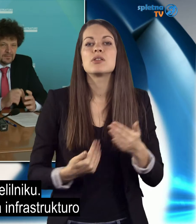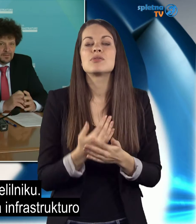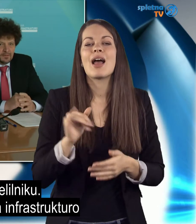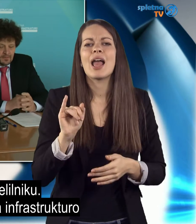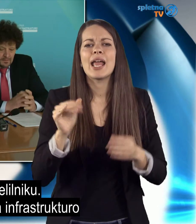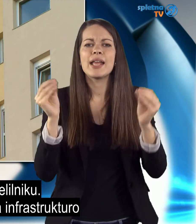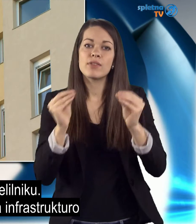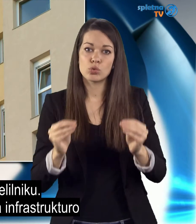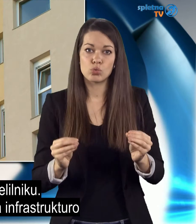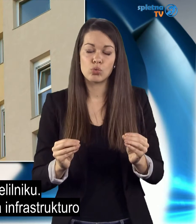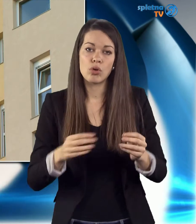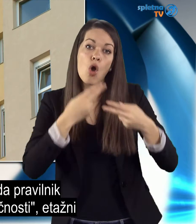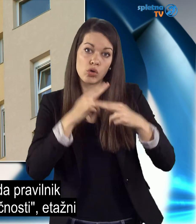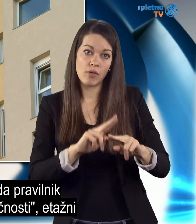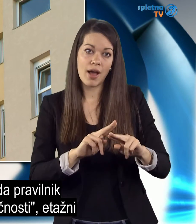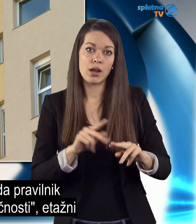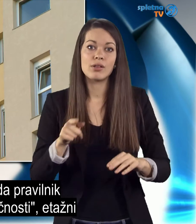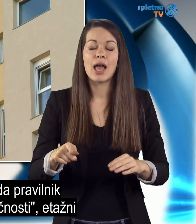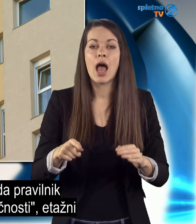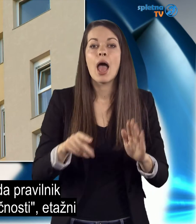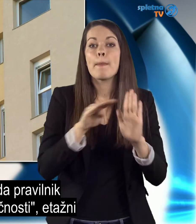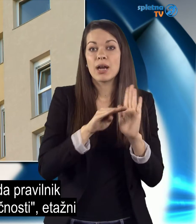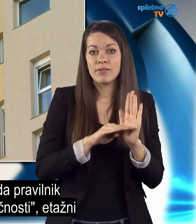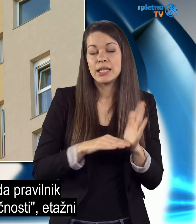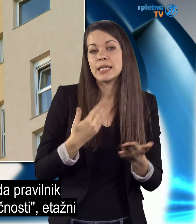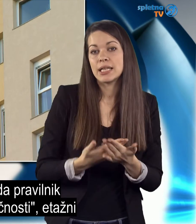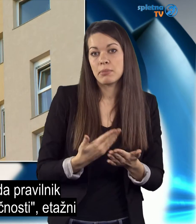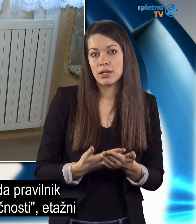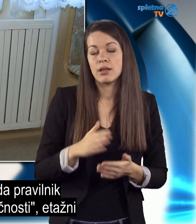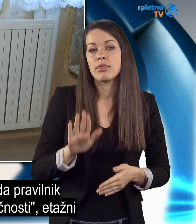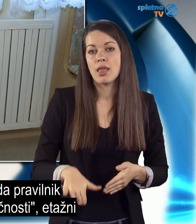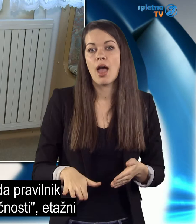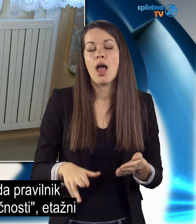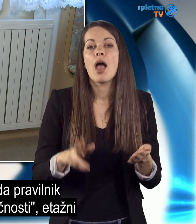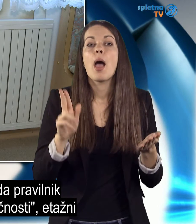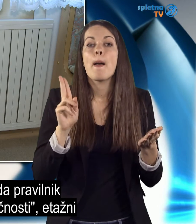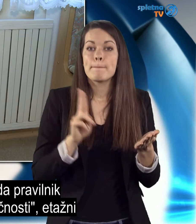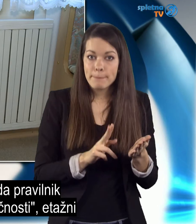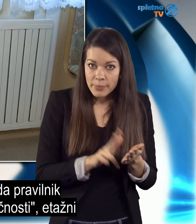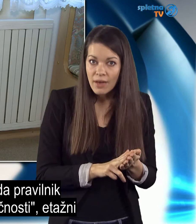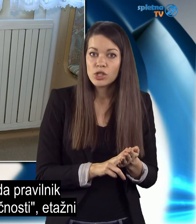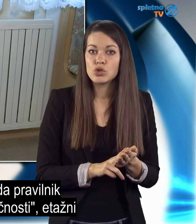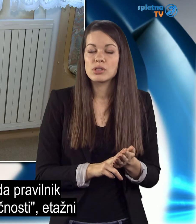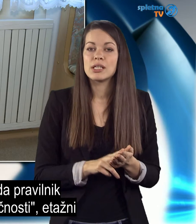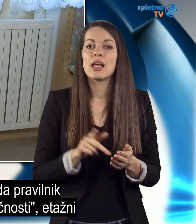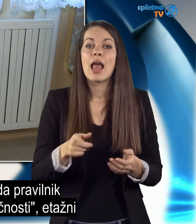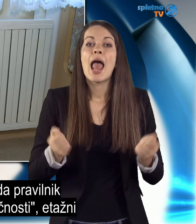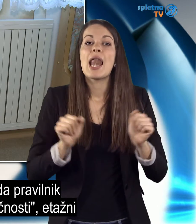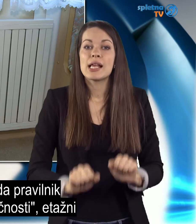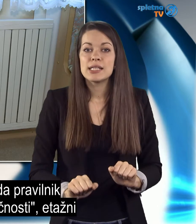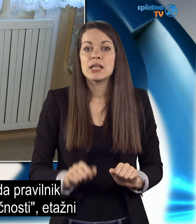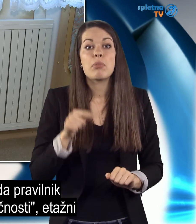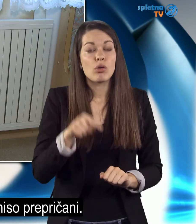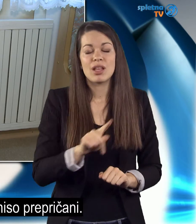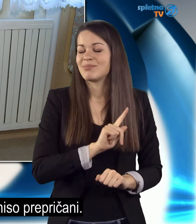Na Ministrstvu za infrastrukturo odgovarjajo, da pravilnik temelji na pravičnosti, etažni lastniki pa o tem